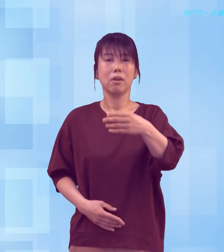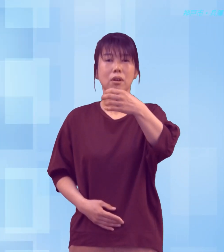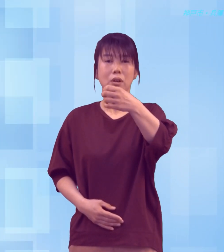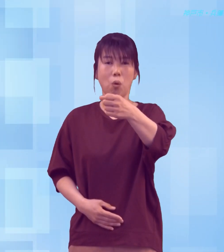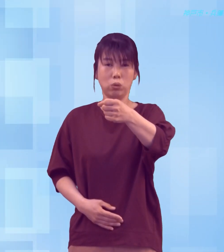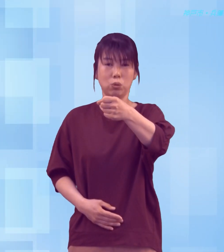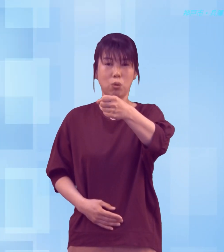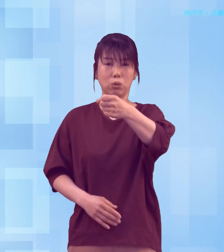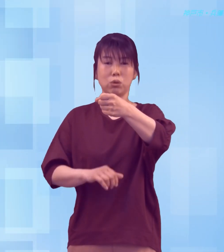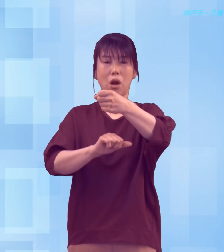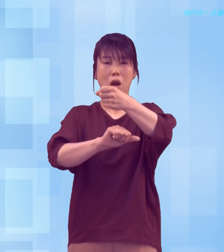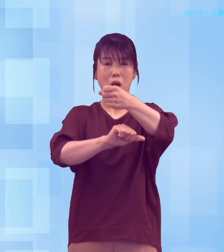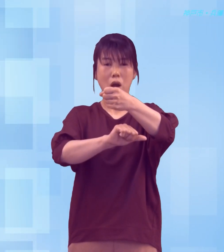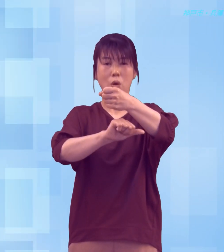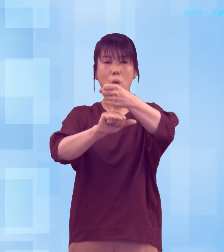五色柄9分